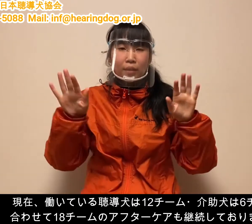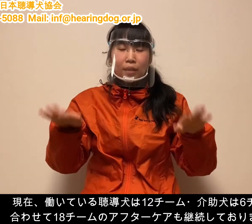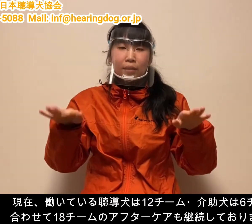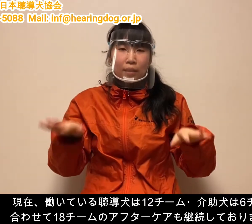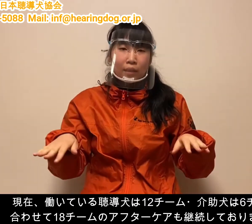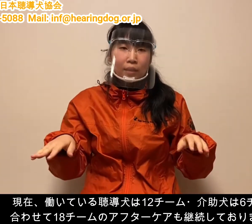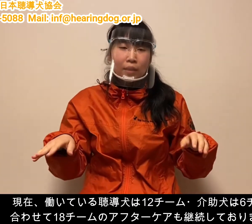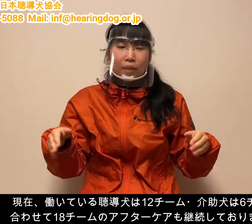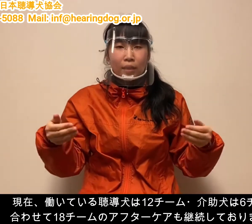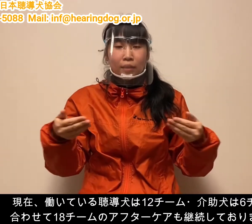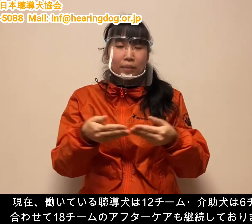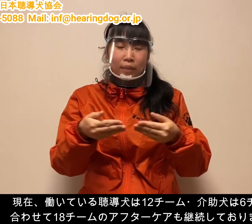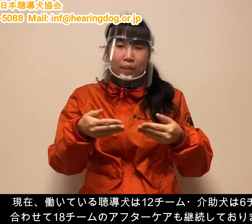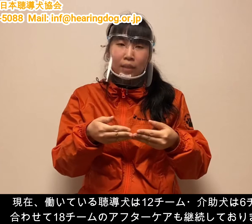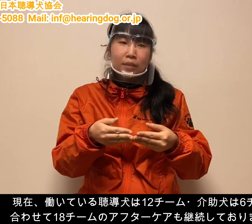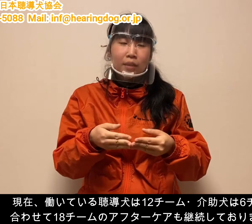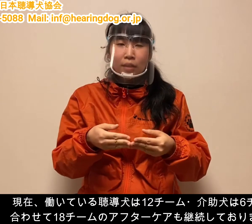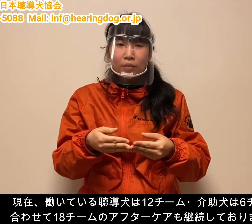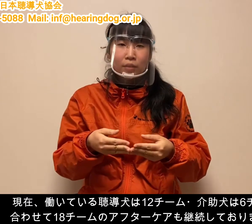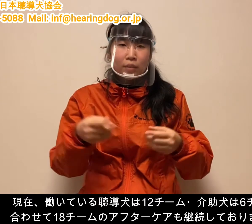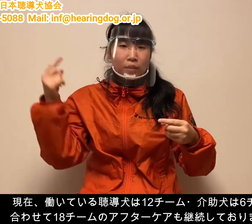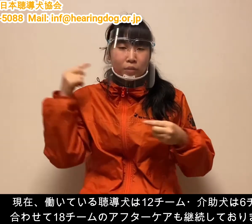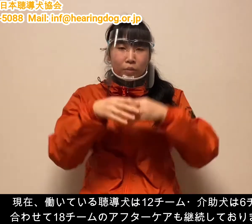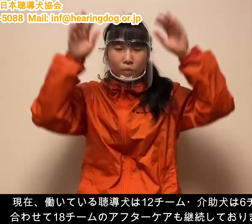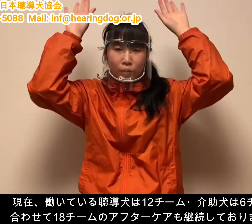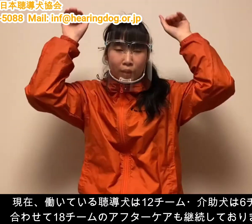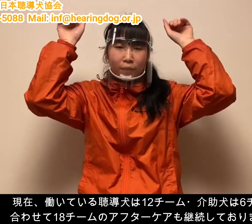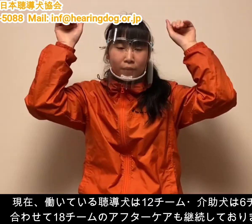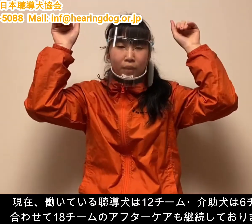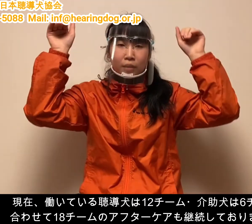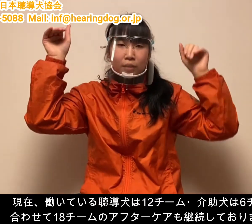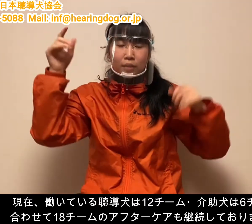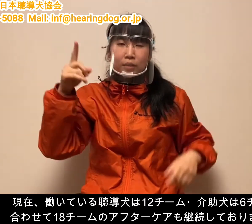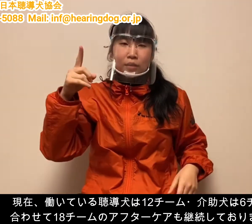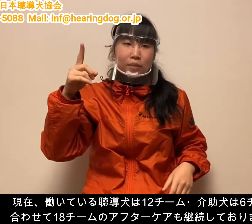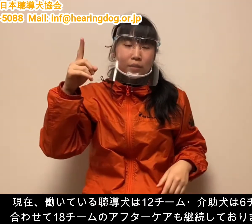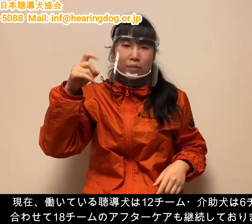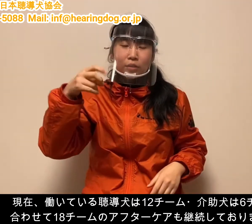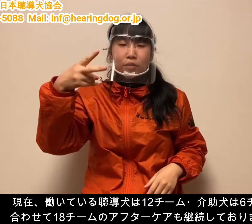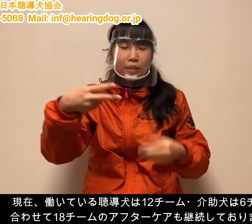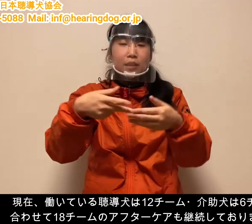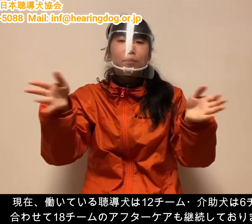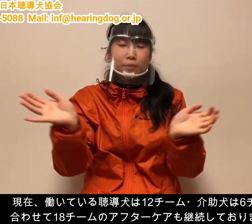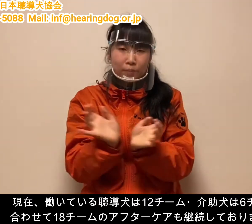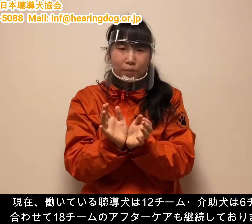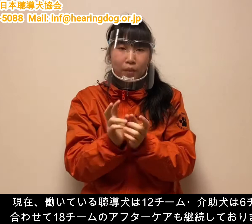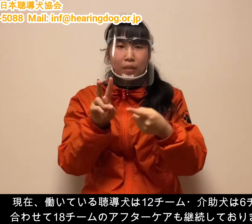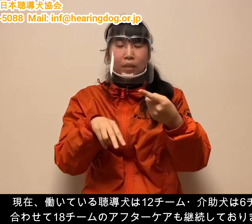現在、働いている聴導犬は12チーム、介